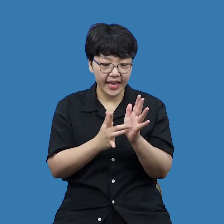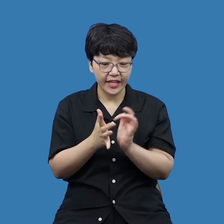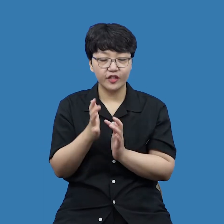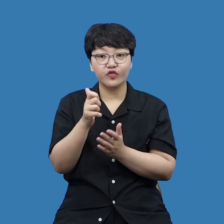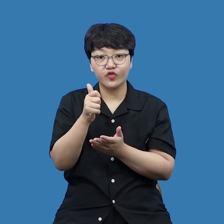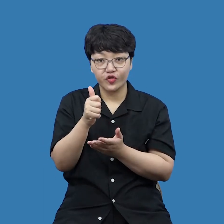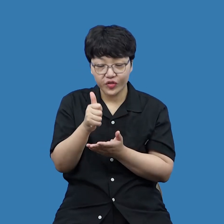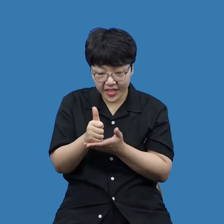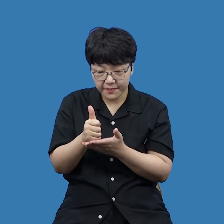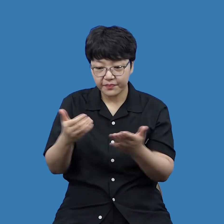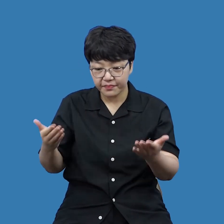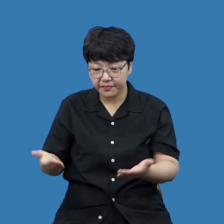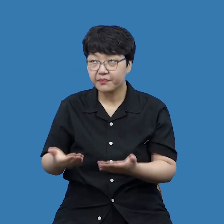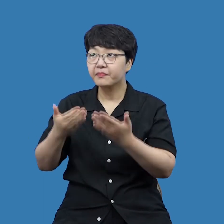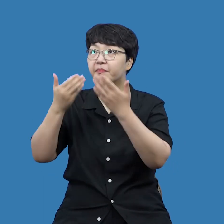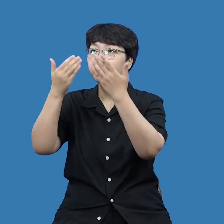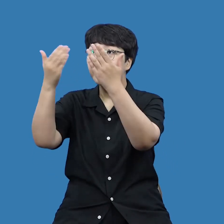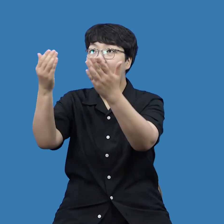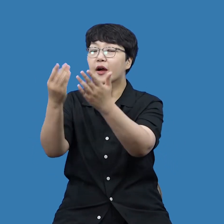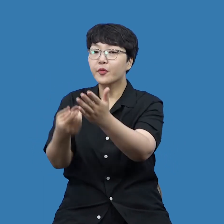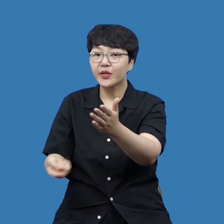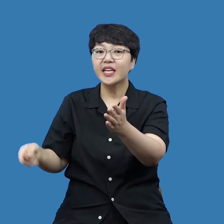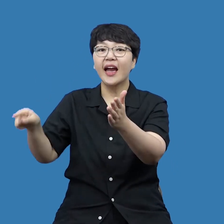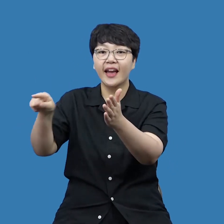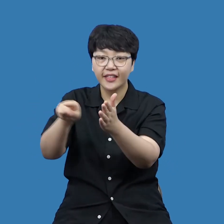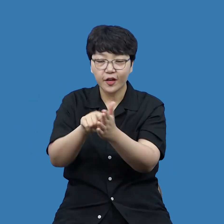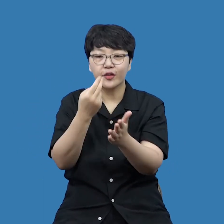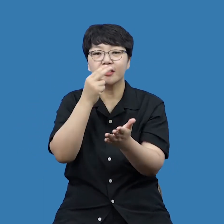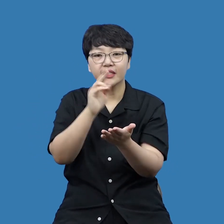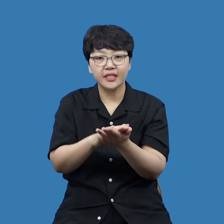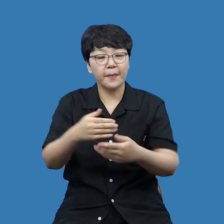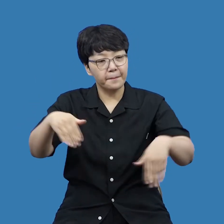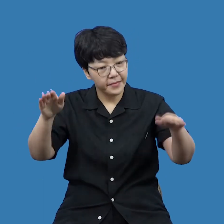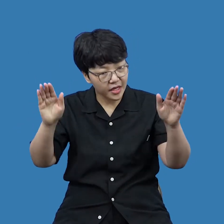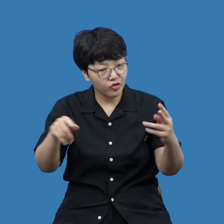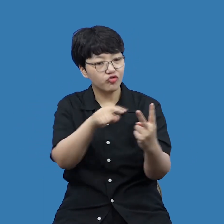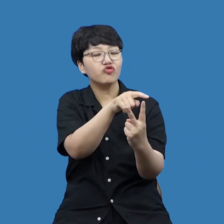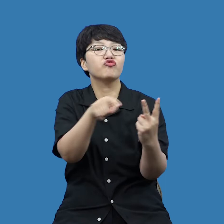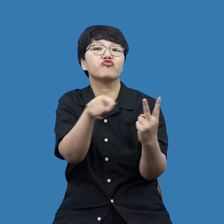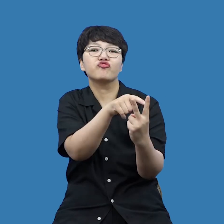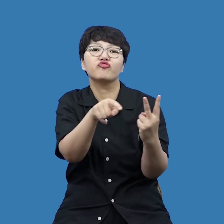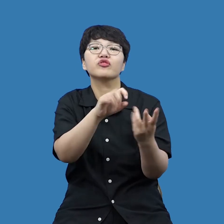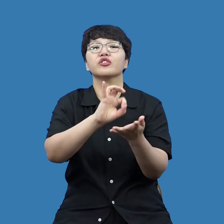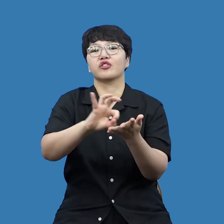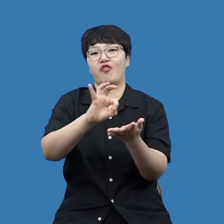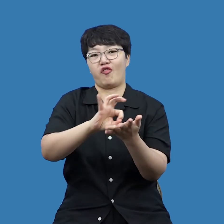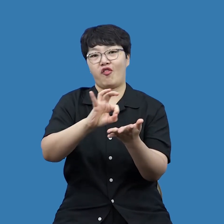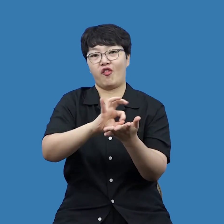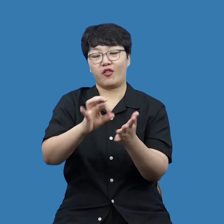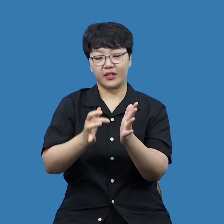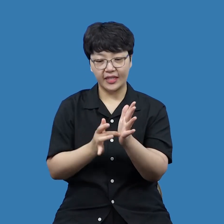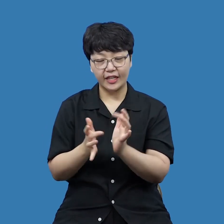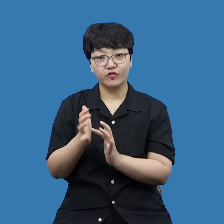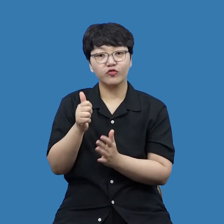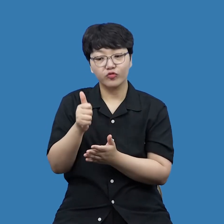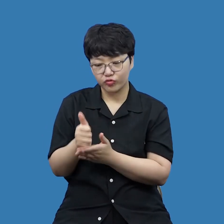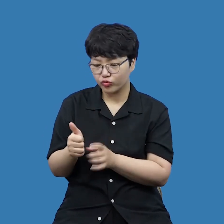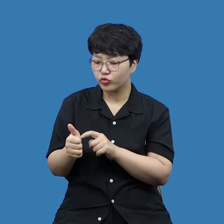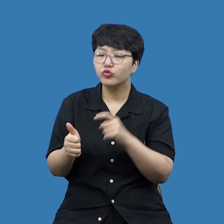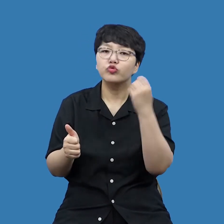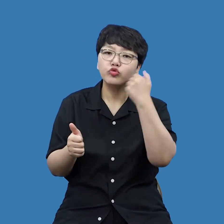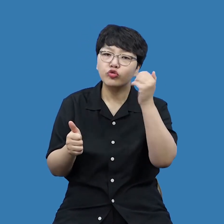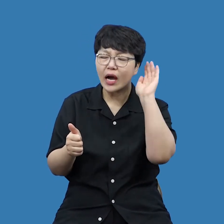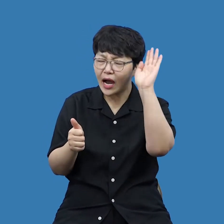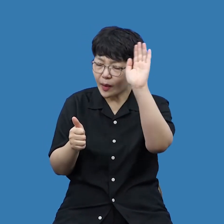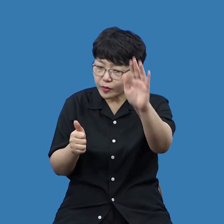위한 구속의 제물로 이 제물을 드린 것입니다. 아기 예수는 인류의 구속자가 되실 분,